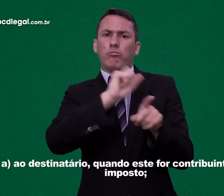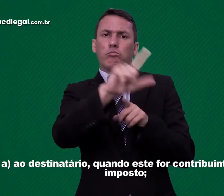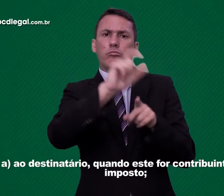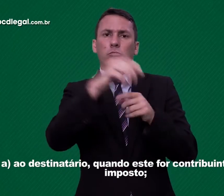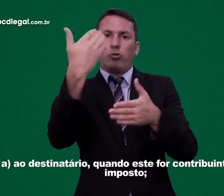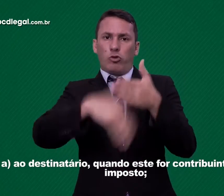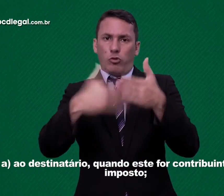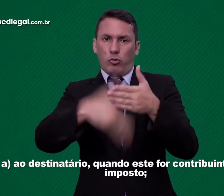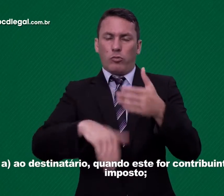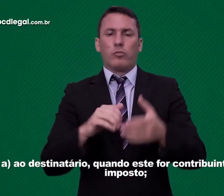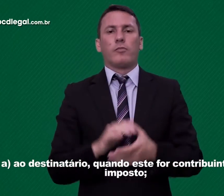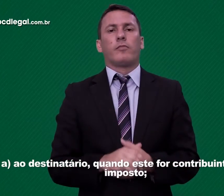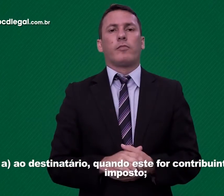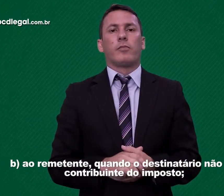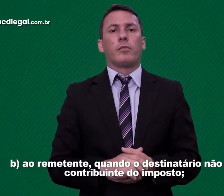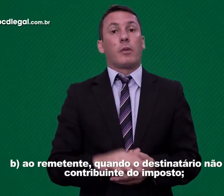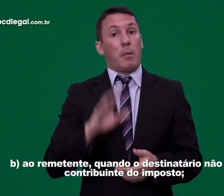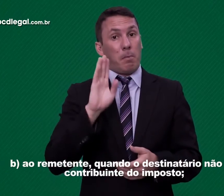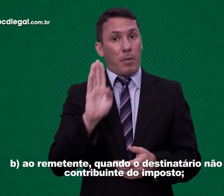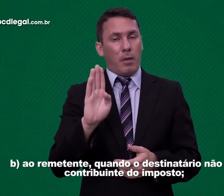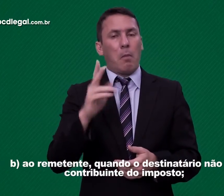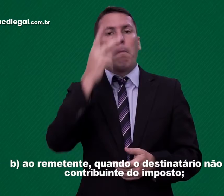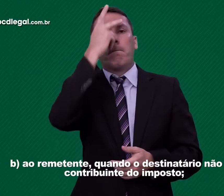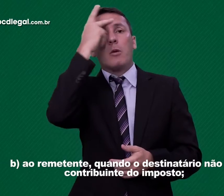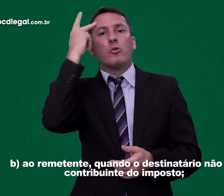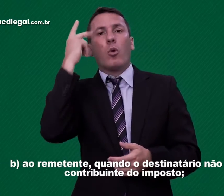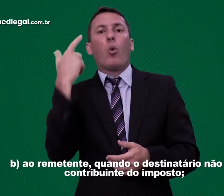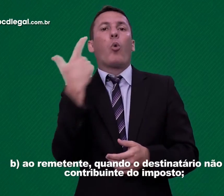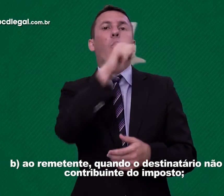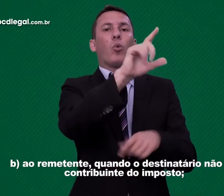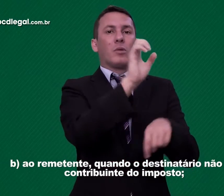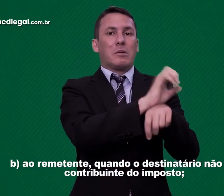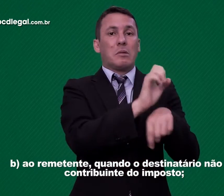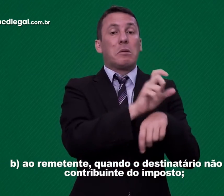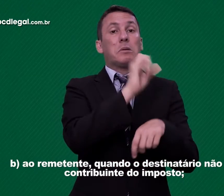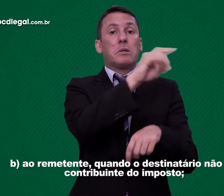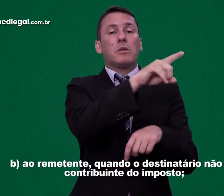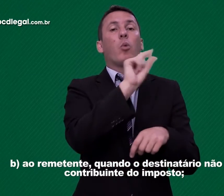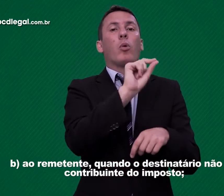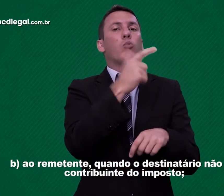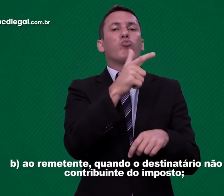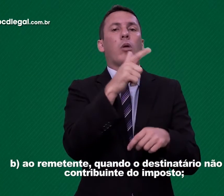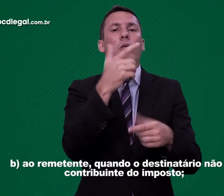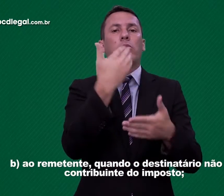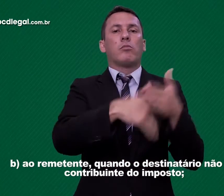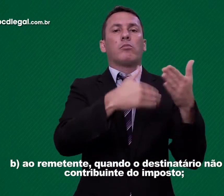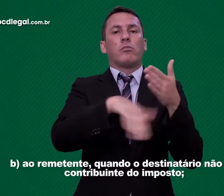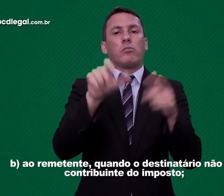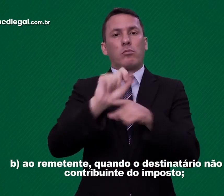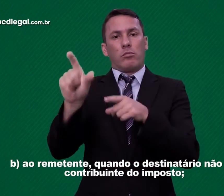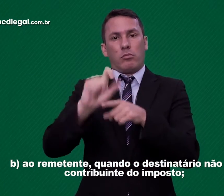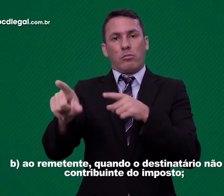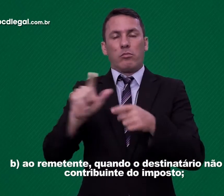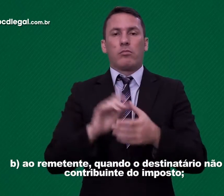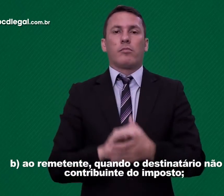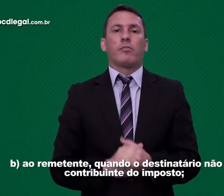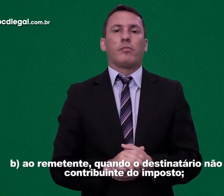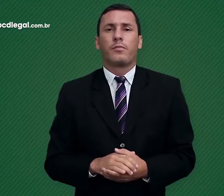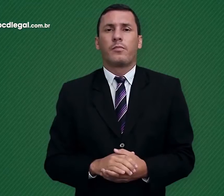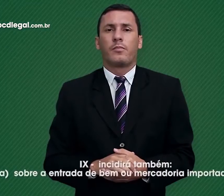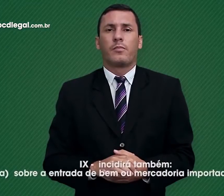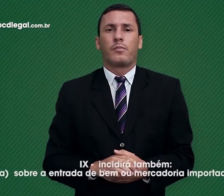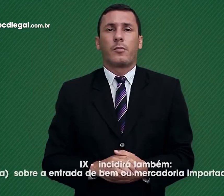for contribuinte do imposto. Alínea B, ao remetente, quando o destinatário não for contribuinte